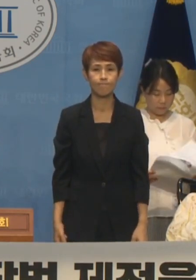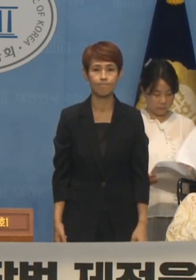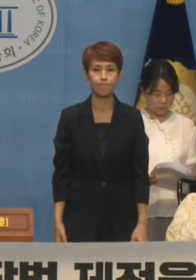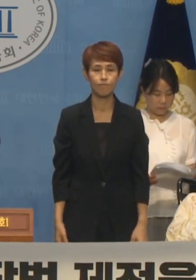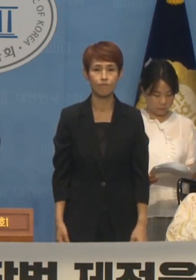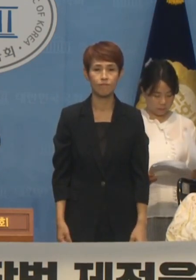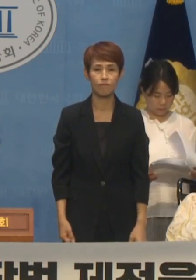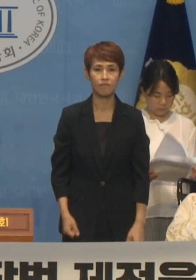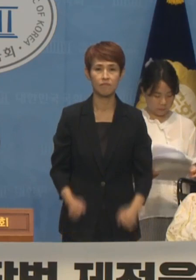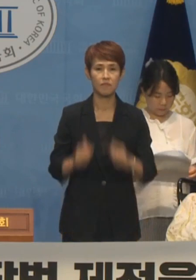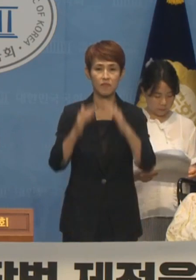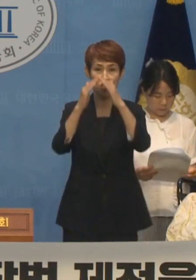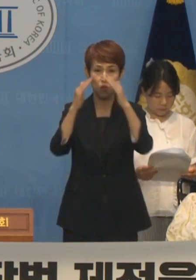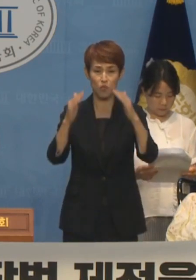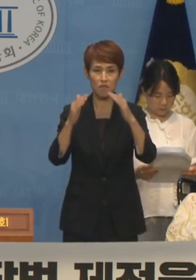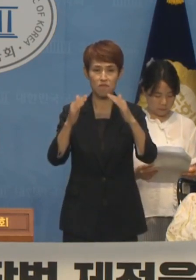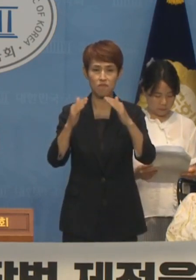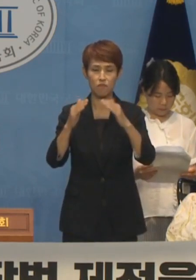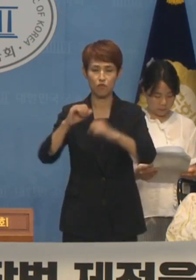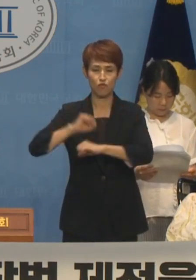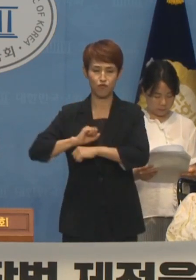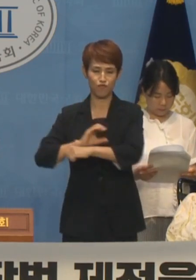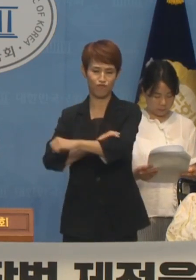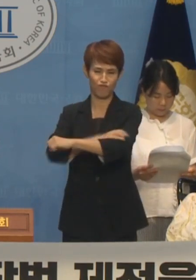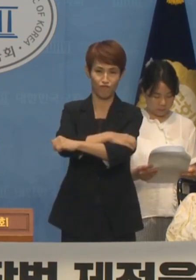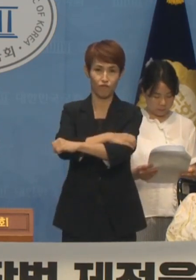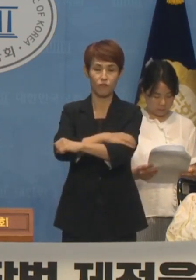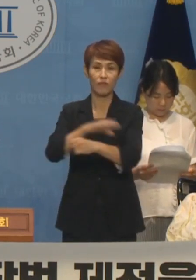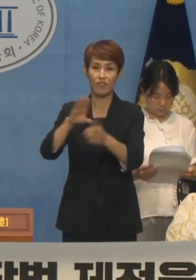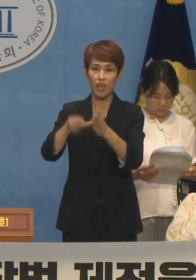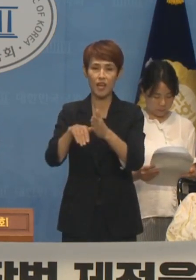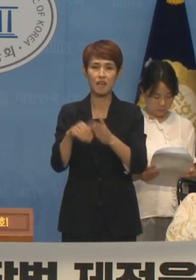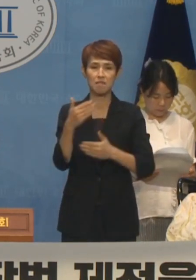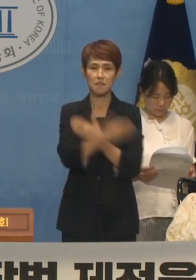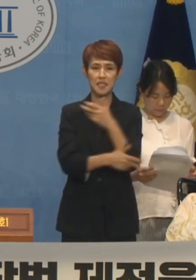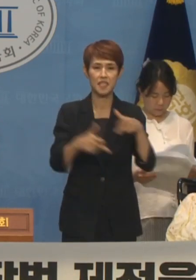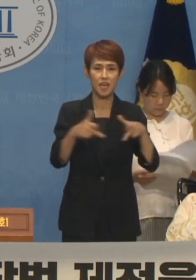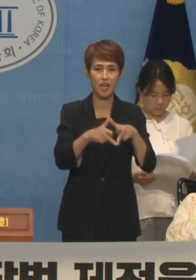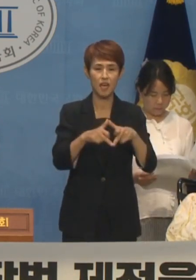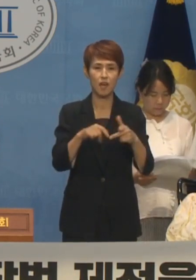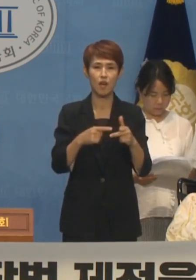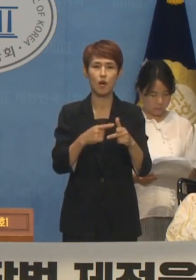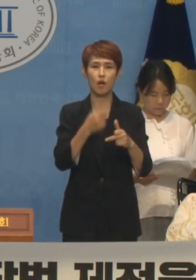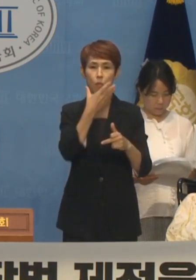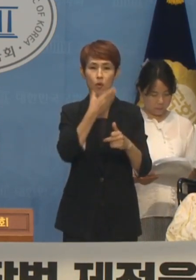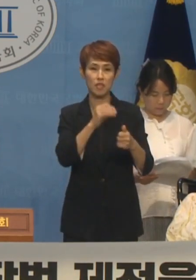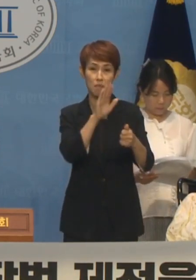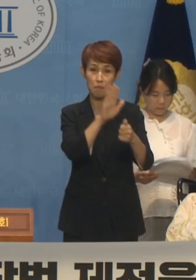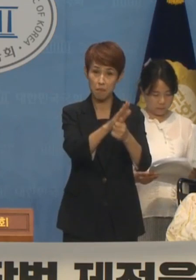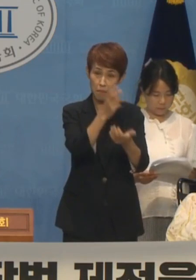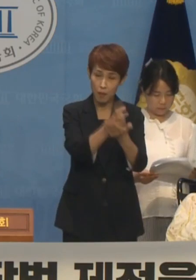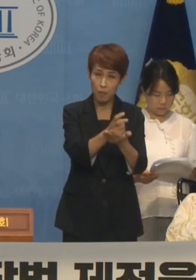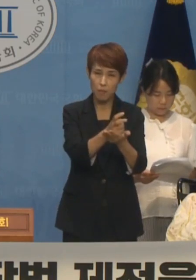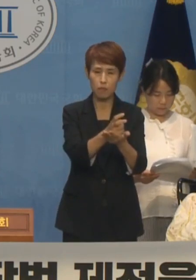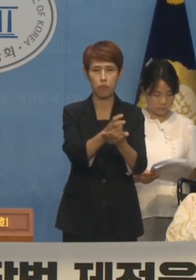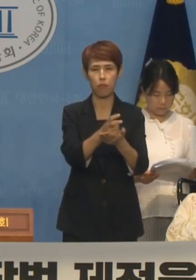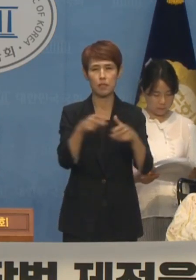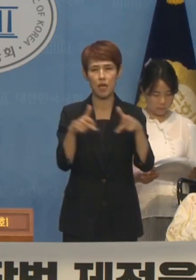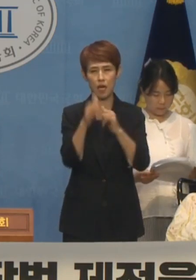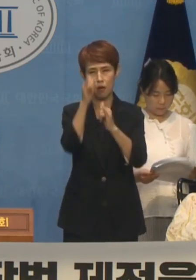그렇기에 전두환 군부 독재 정권에 의한 심신장애자 복지법 제정은 장애인 권리의 역사에서 가장